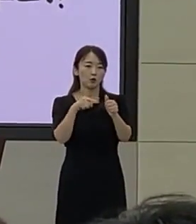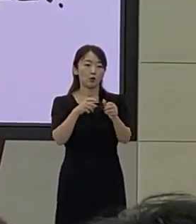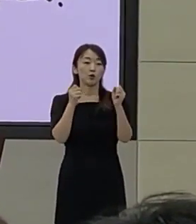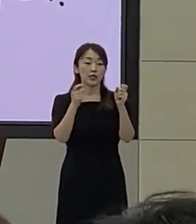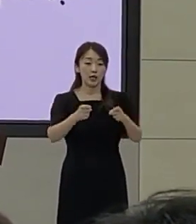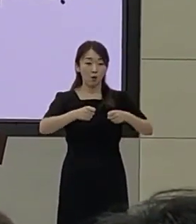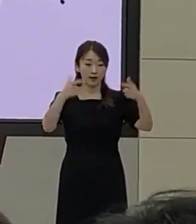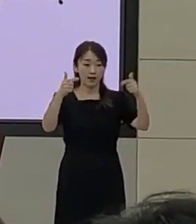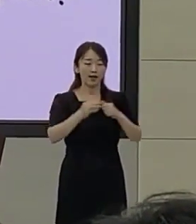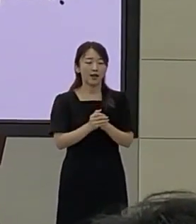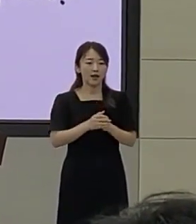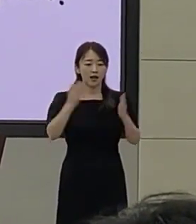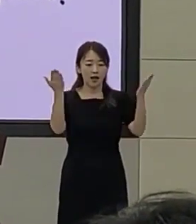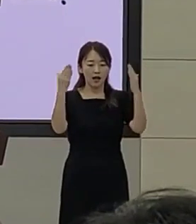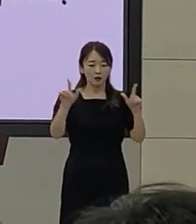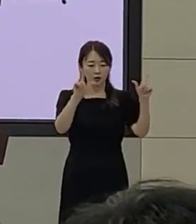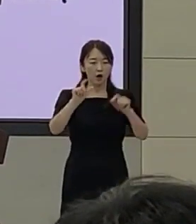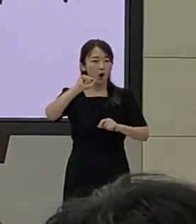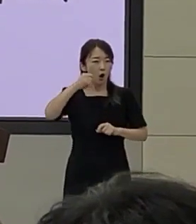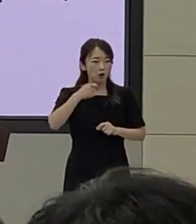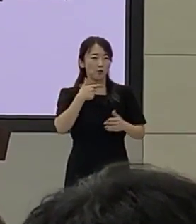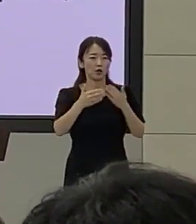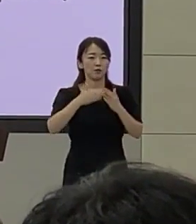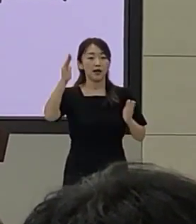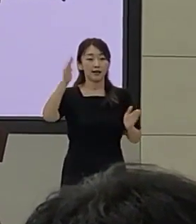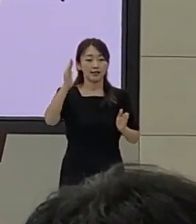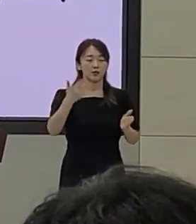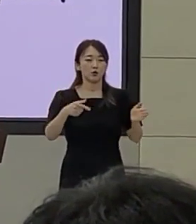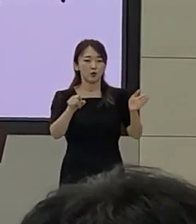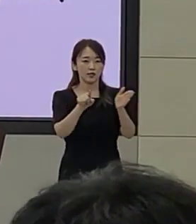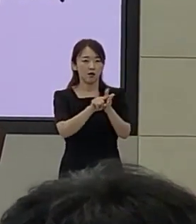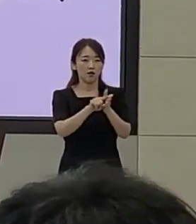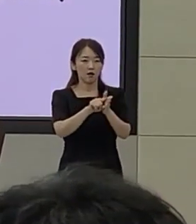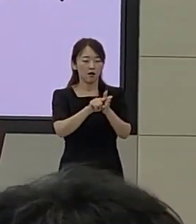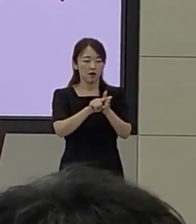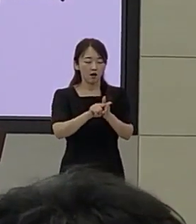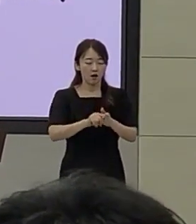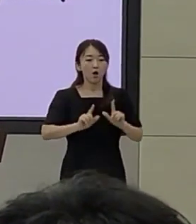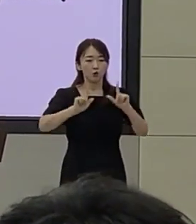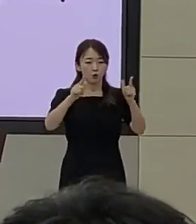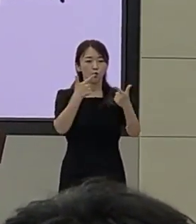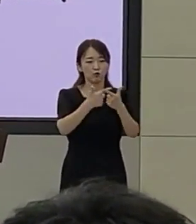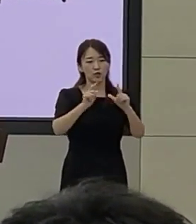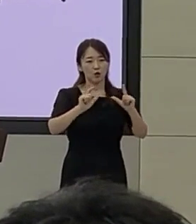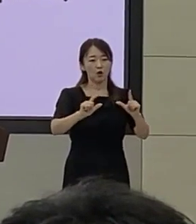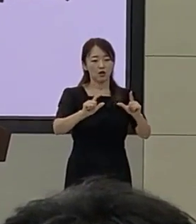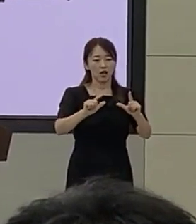대한교육 기회를 확대하고 학교 생활에 어려움을 겪는 학생들을 위해 농구상권에